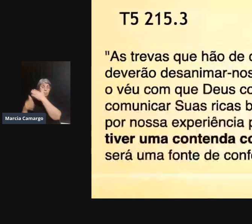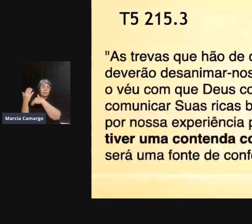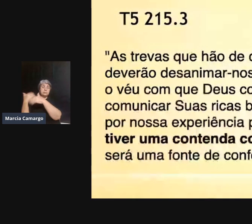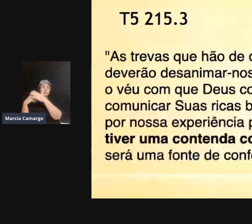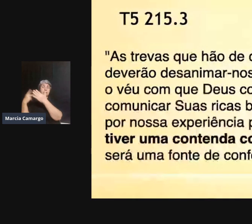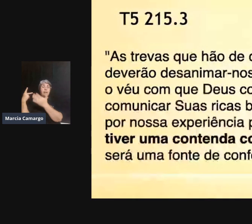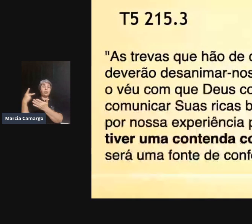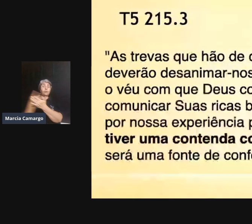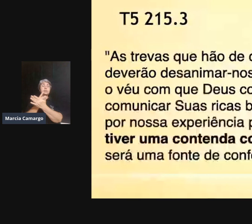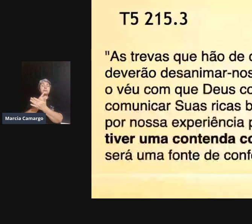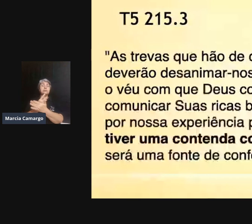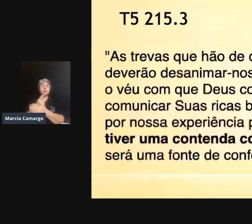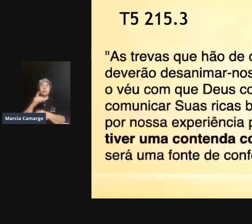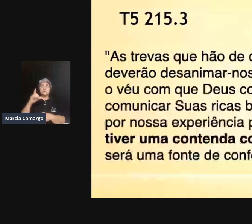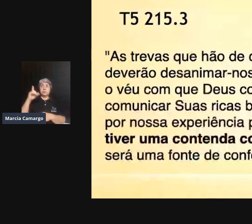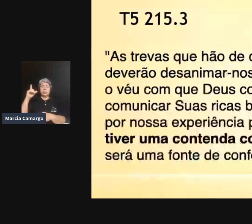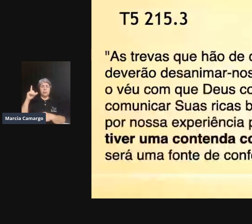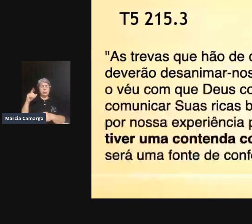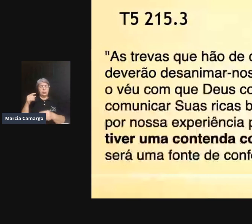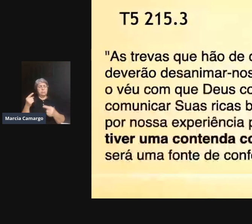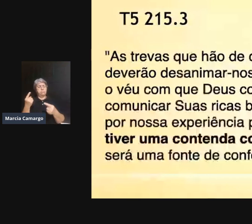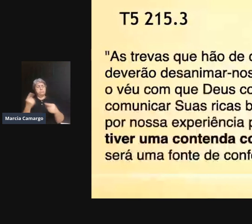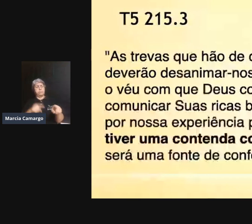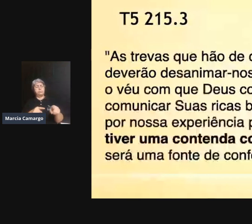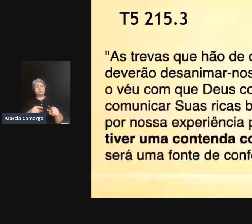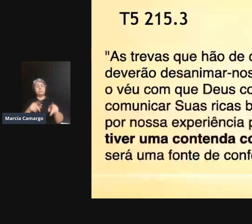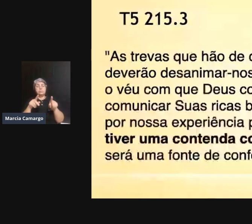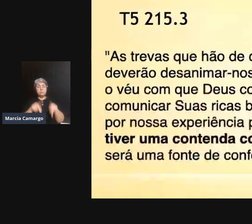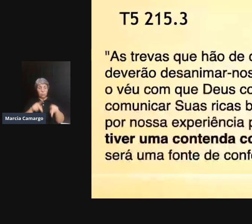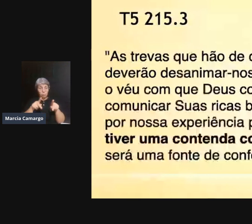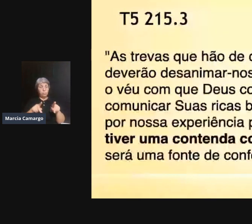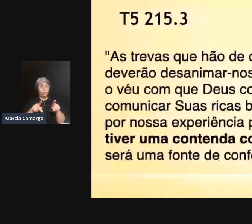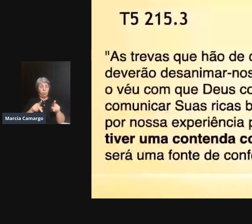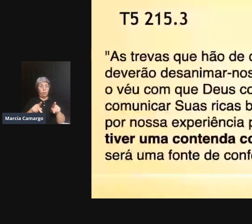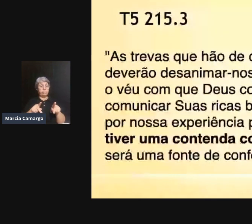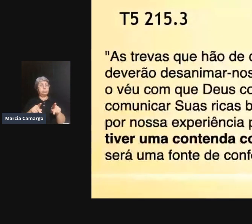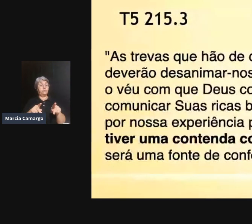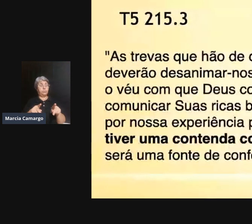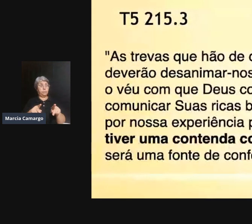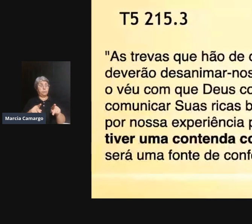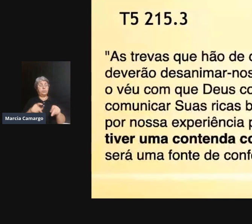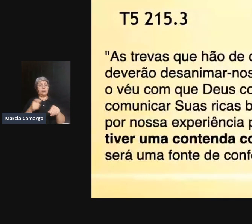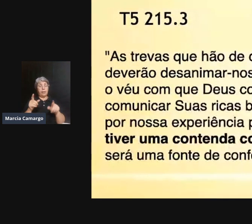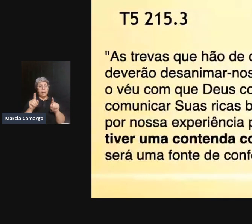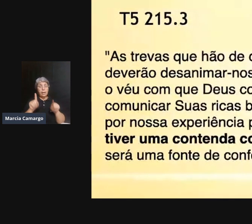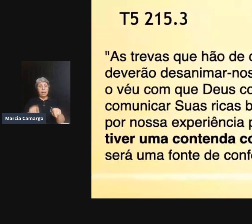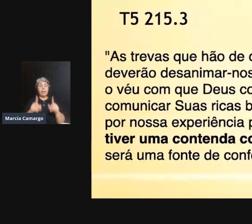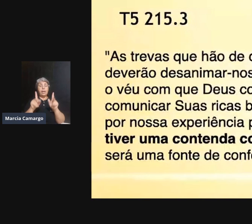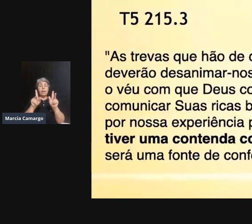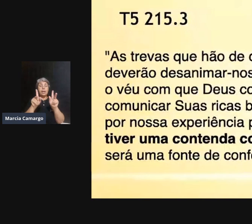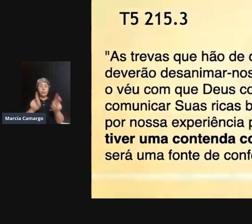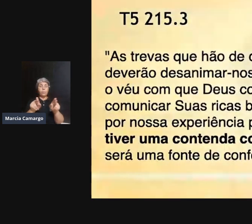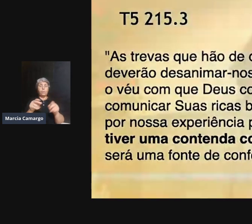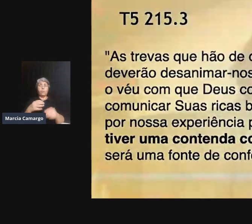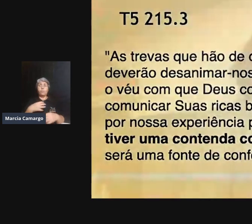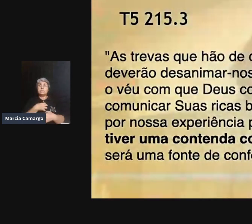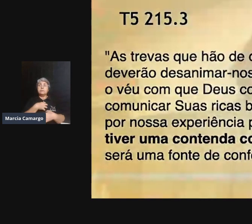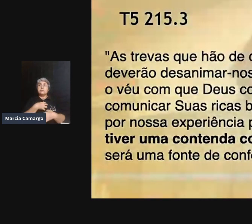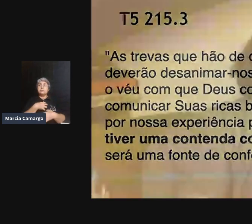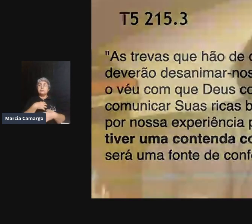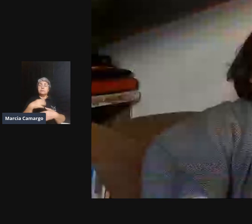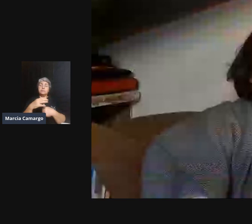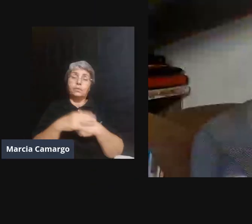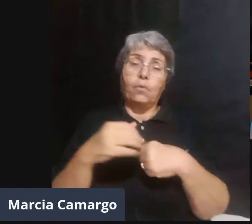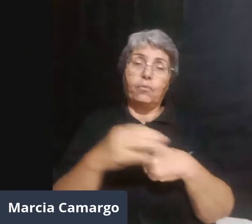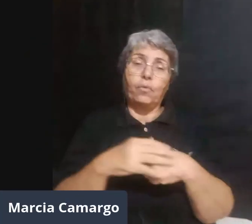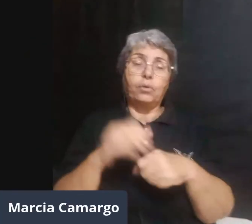tiver uma contenda com o seu povo, essa experiência será uma fonte de conforto e esperança.